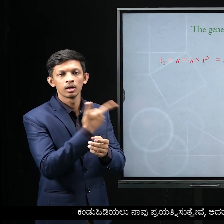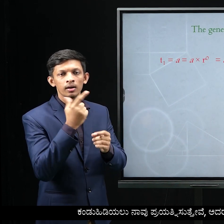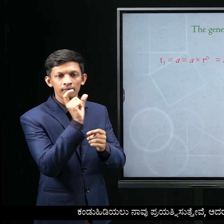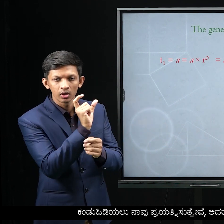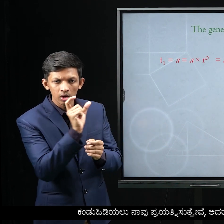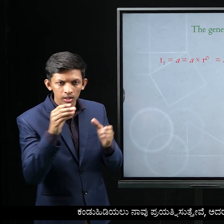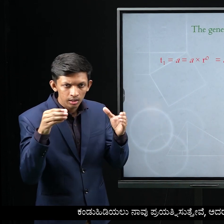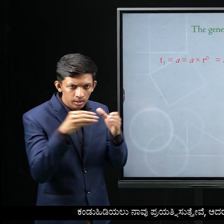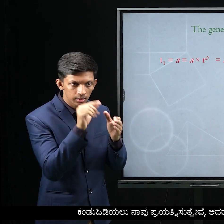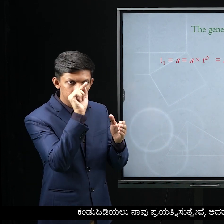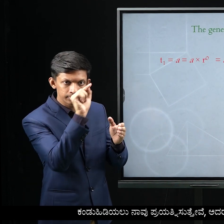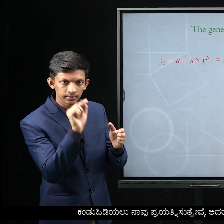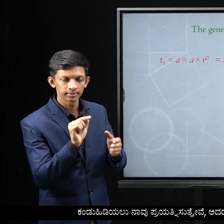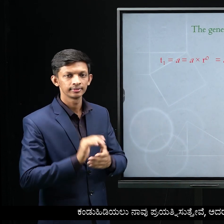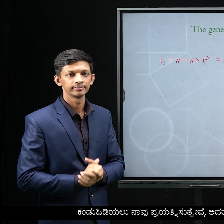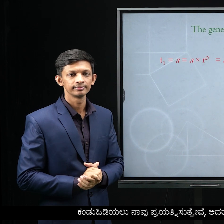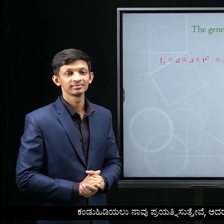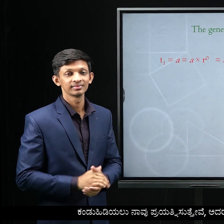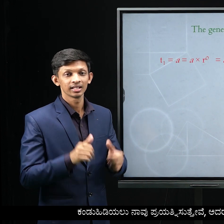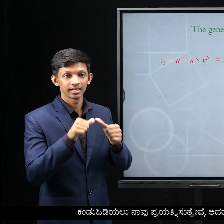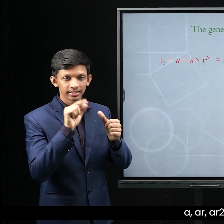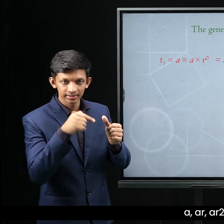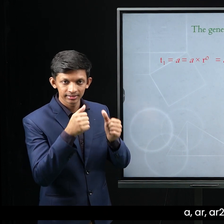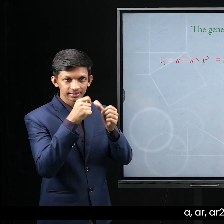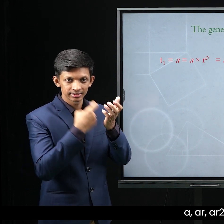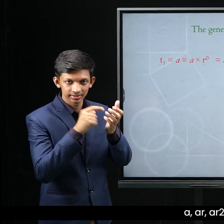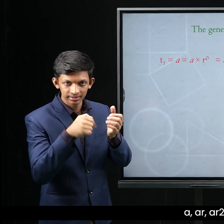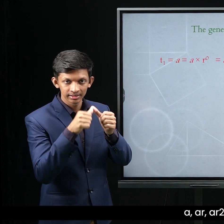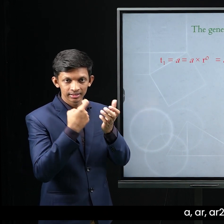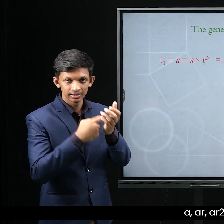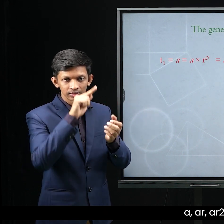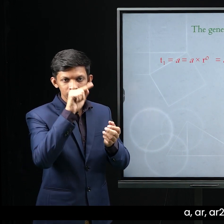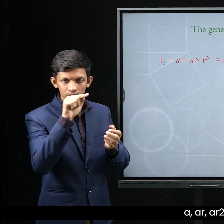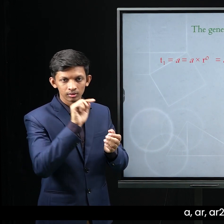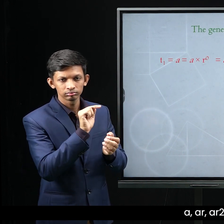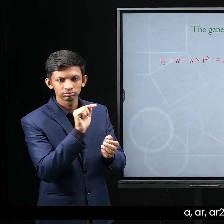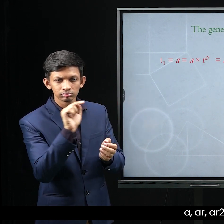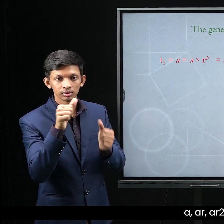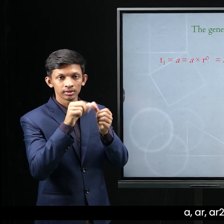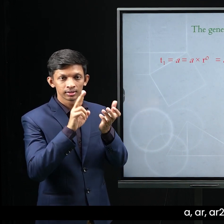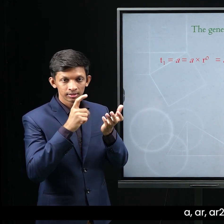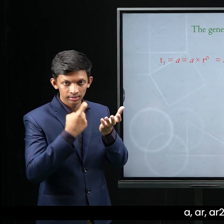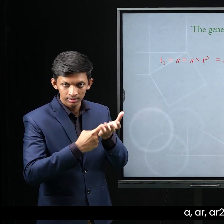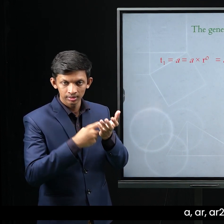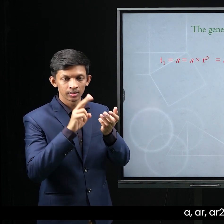ಅದರ ನಿಯಮಗಳು ಸಾಮಾನ್ಯ ಅನುಪಾತದಲ್ಲಿರುತ್ತವೆ. ar, ar2 ಹೀಗೆ